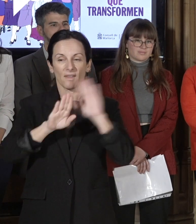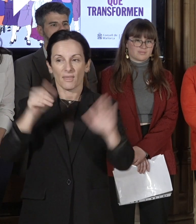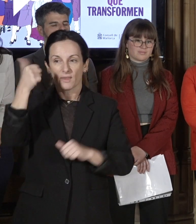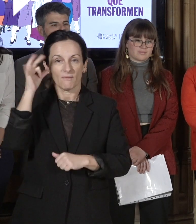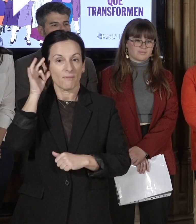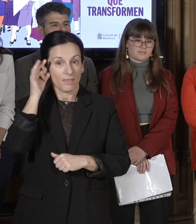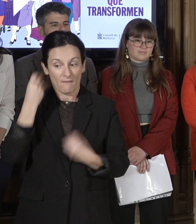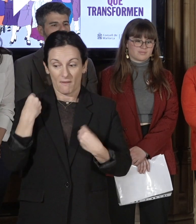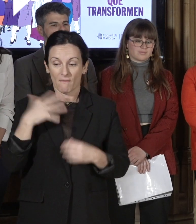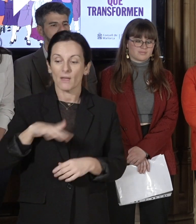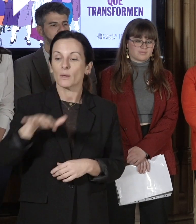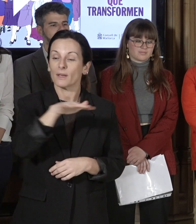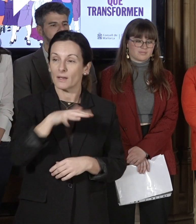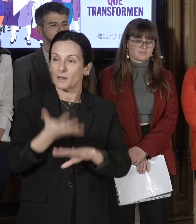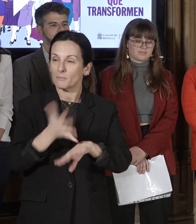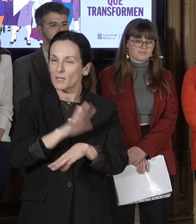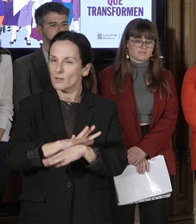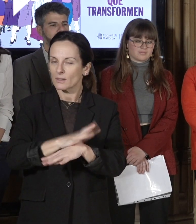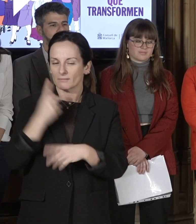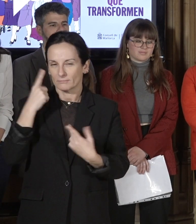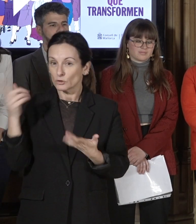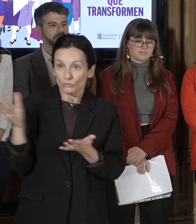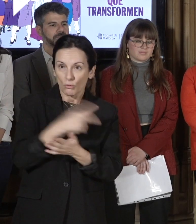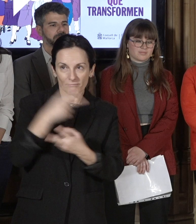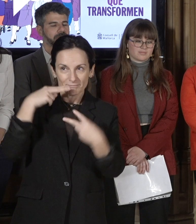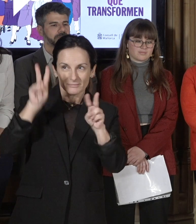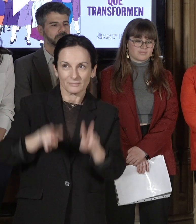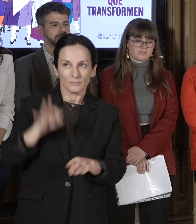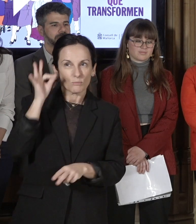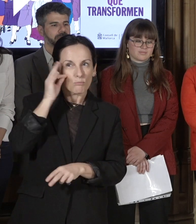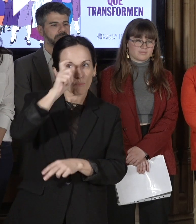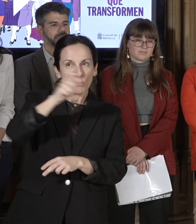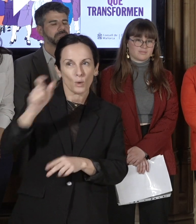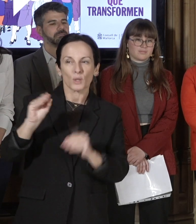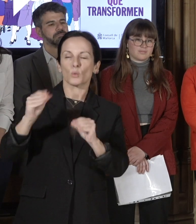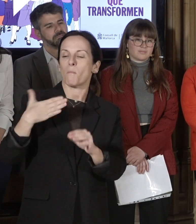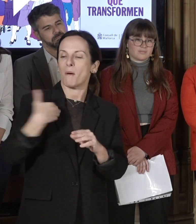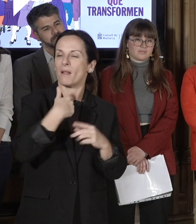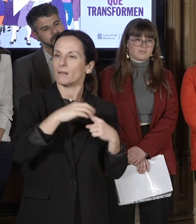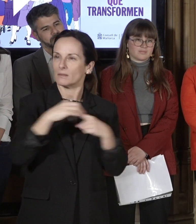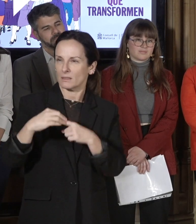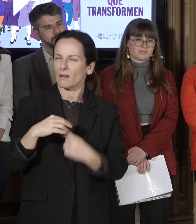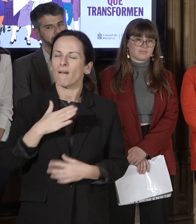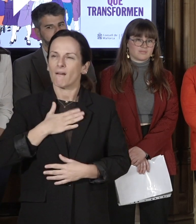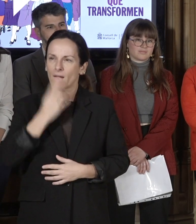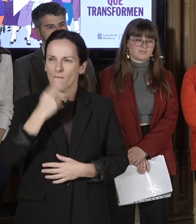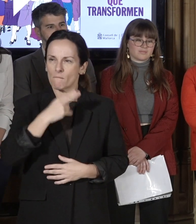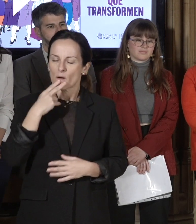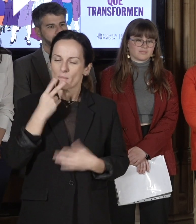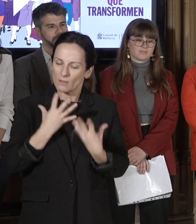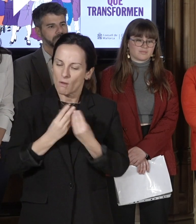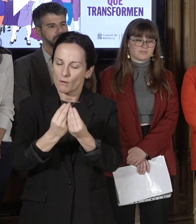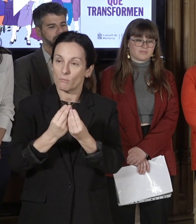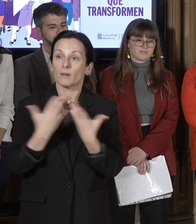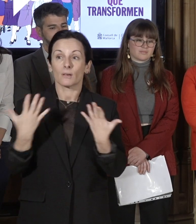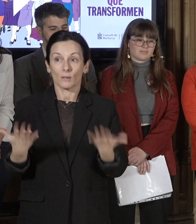les dones i ens comprometem a acompanyar-les. Per això volem impulsar en el nostre municipi un pla estratègic i